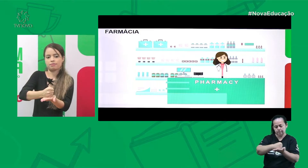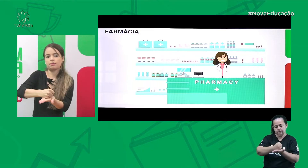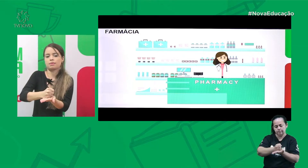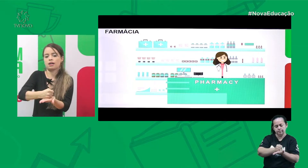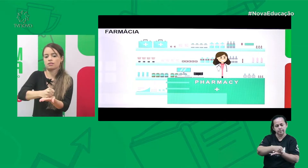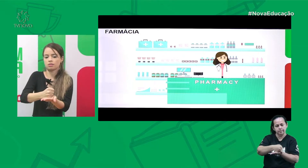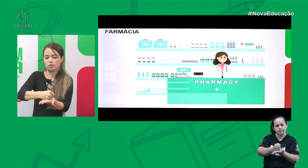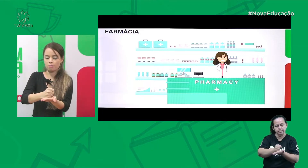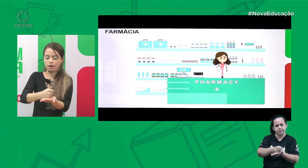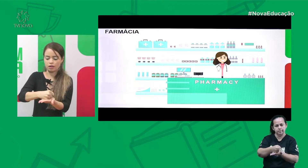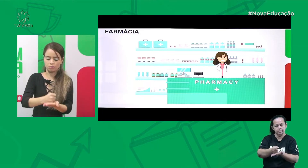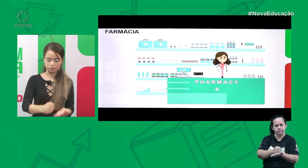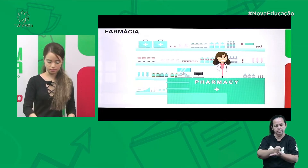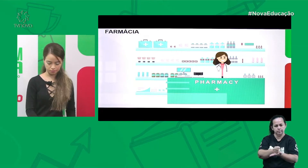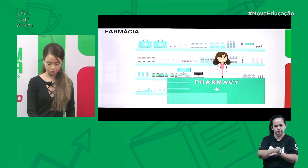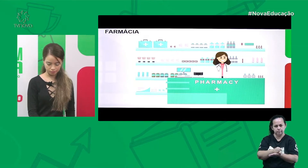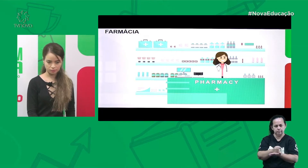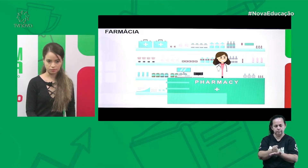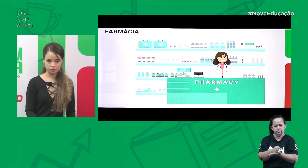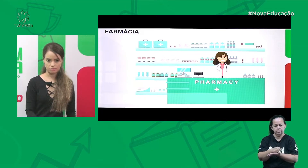da farmácia, do remédio,